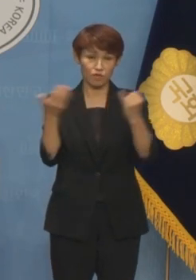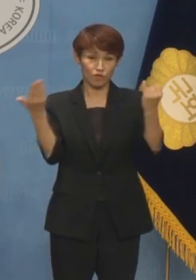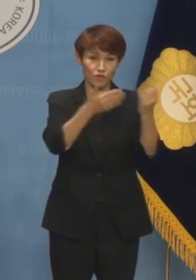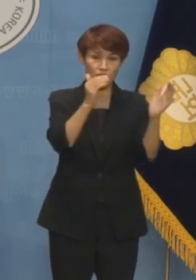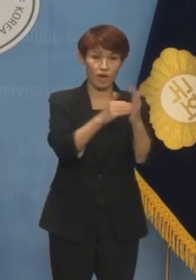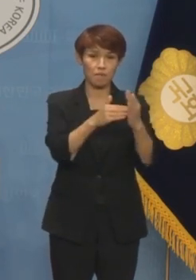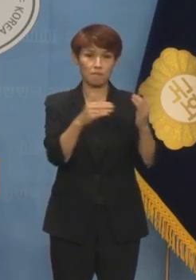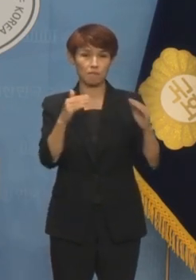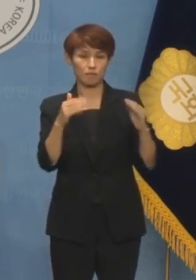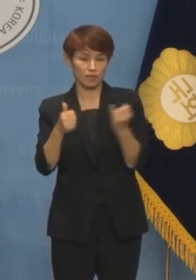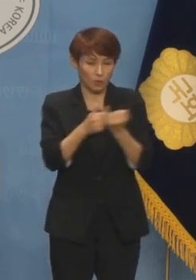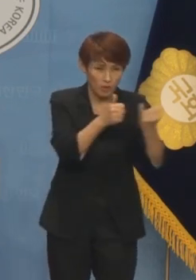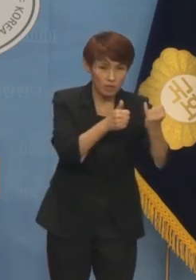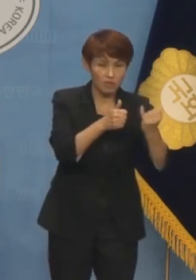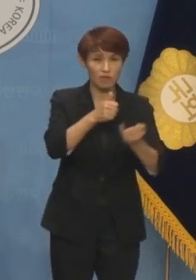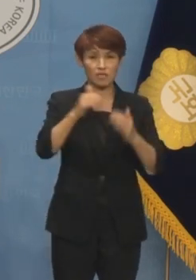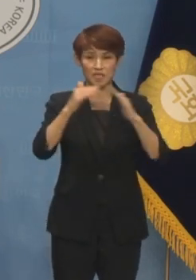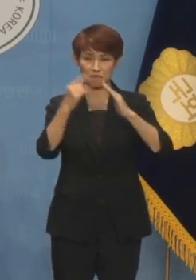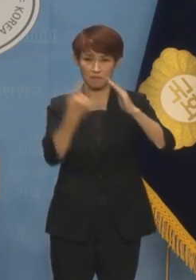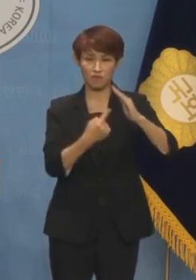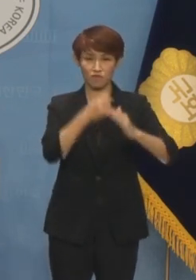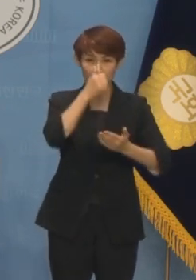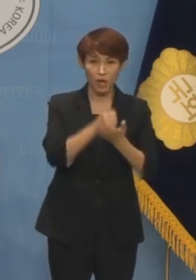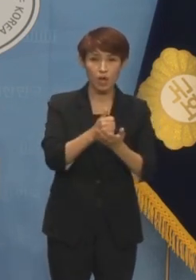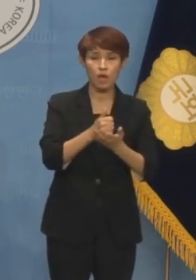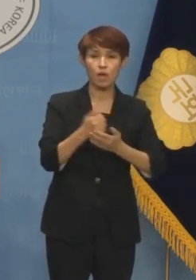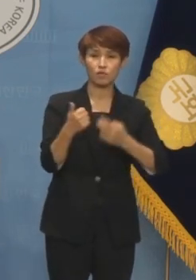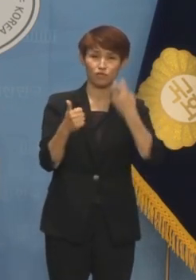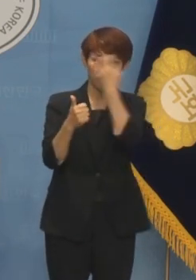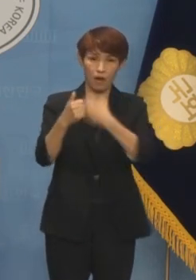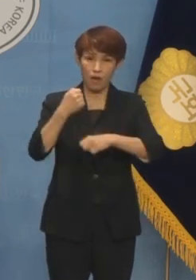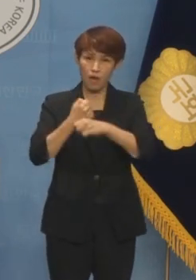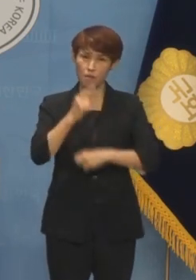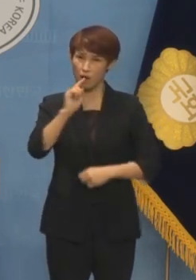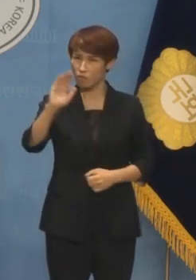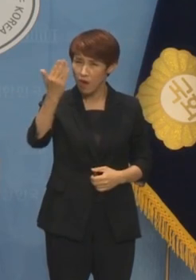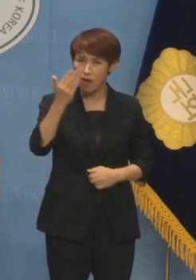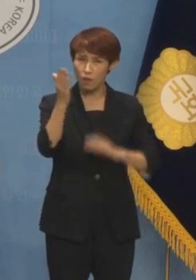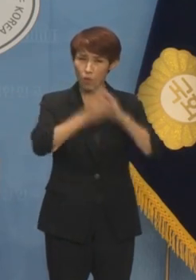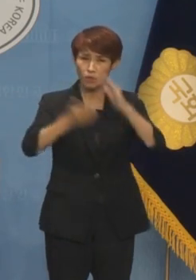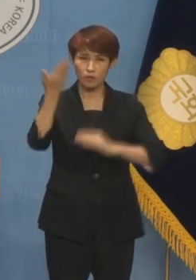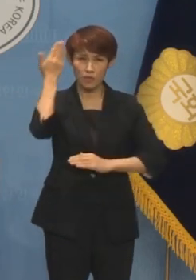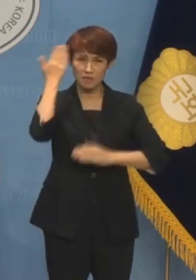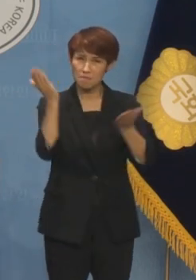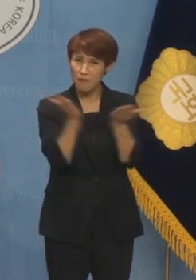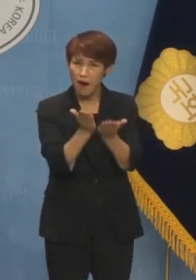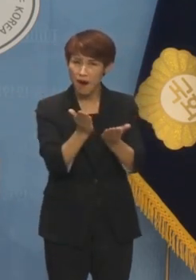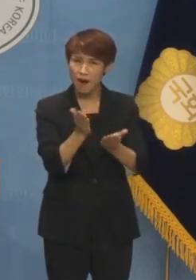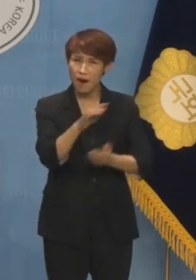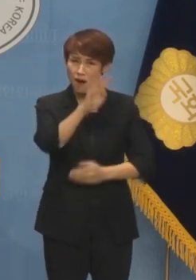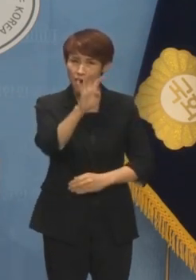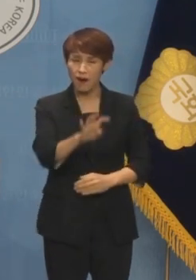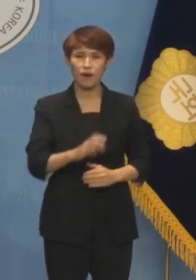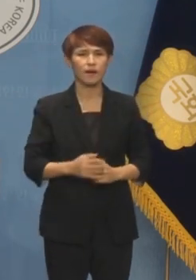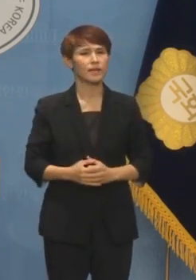주거침입, 위기에 의한 공무집행 혐의로 수사를 하는 것이 과연 공적과 상식에 부합하는 법 집행입니까?